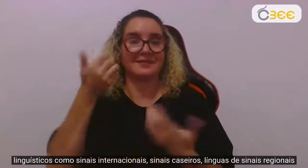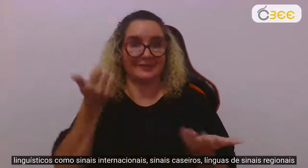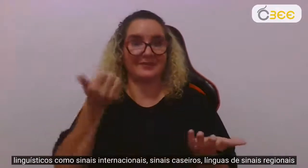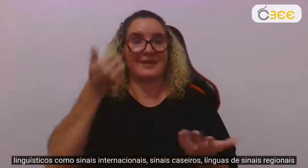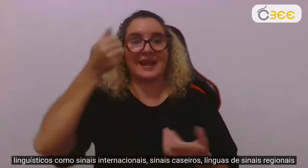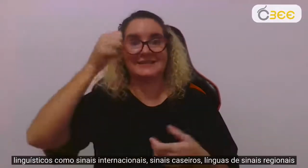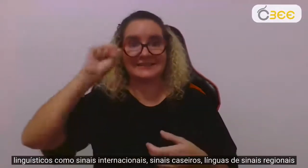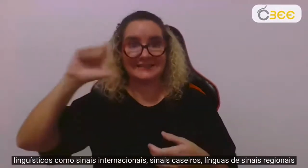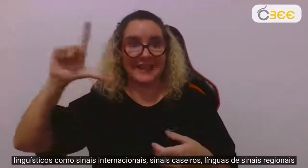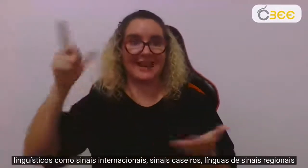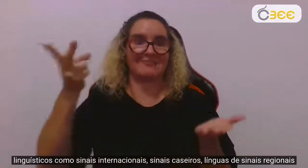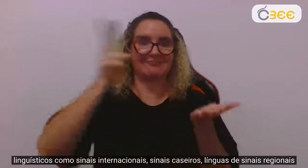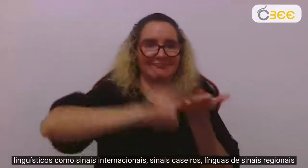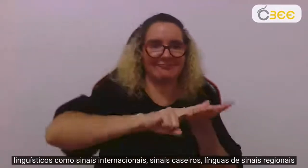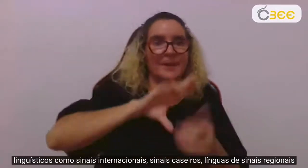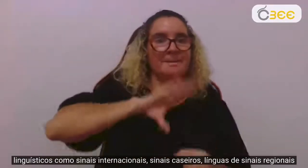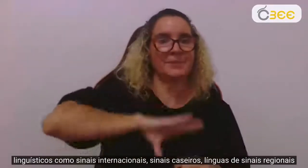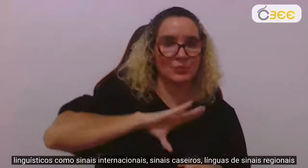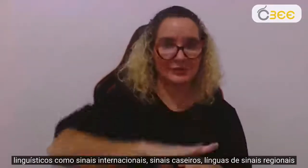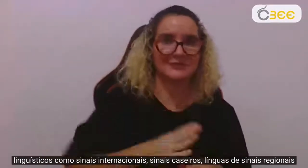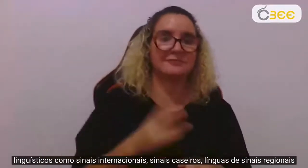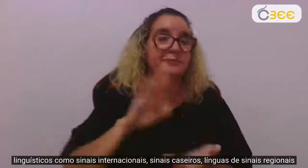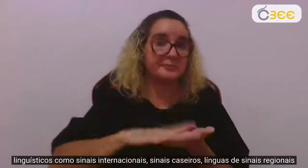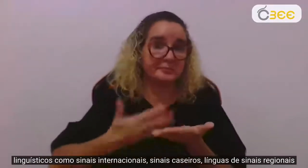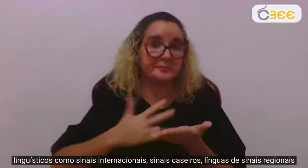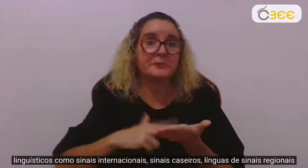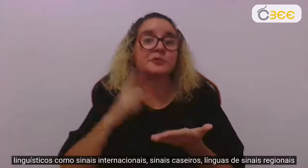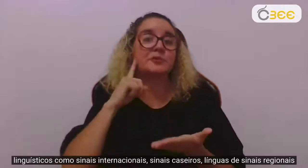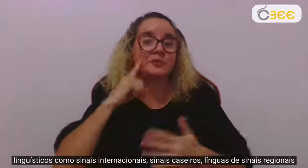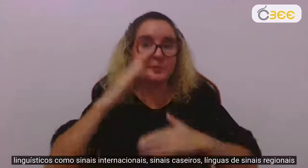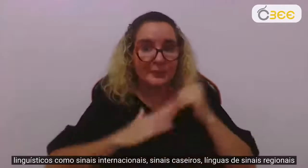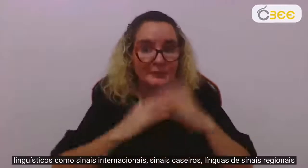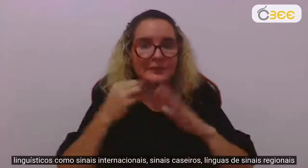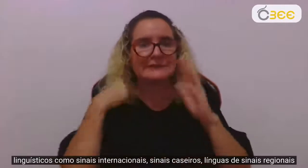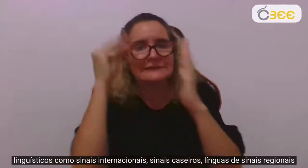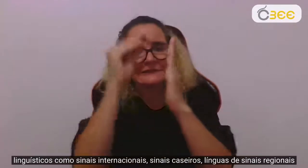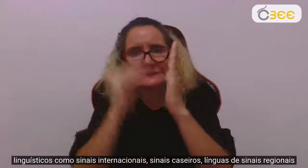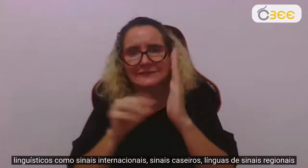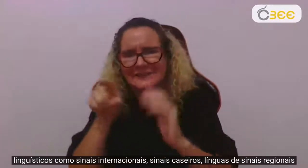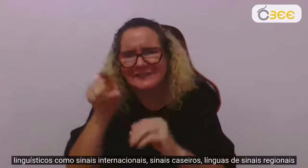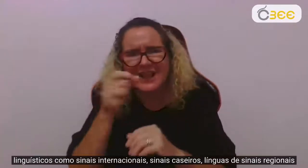linguísticos, como, sinais internacionais, sinais caseiros,